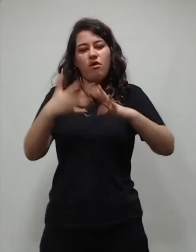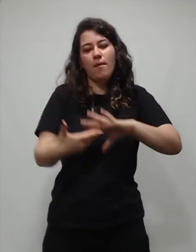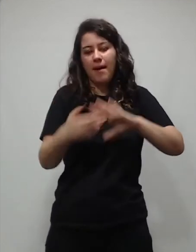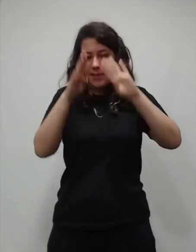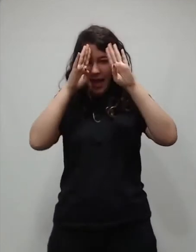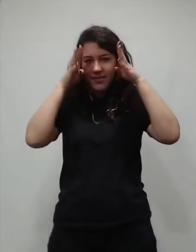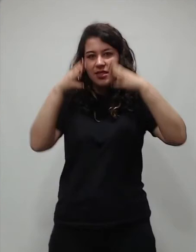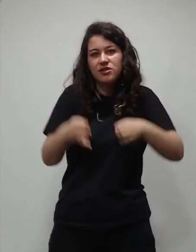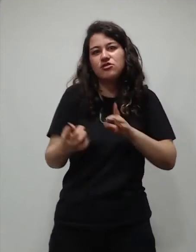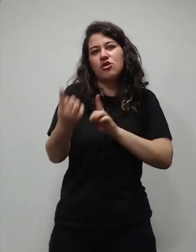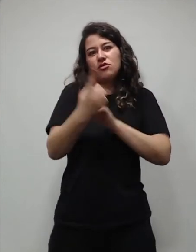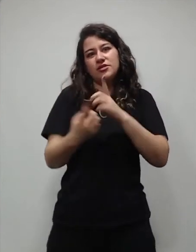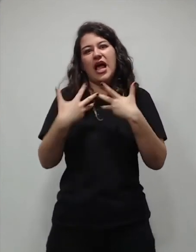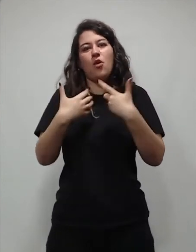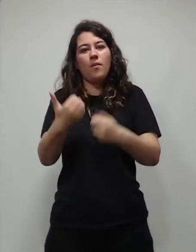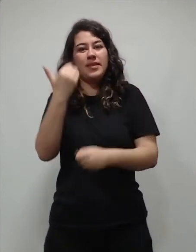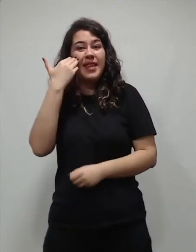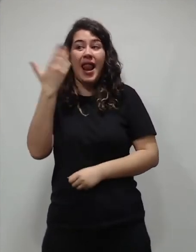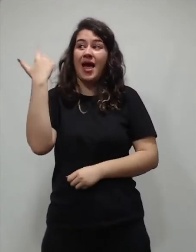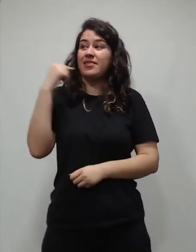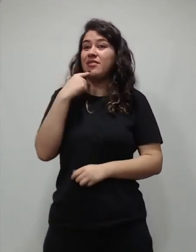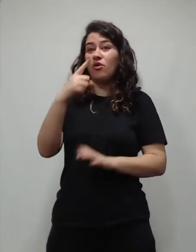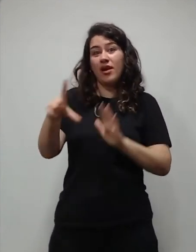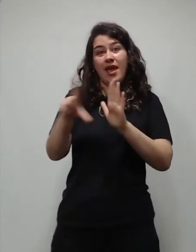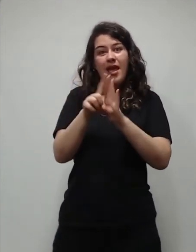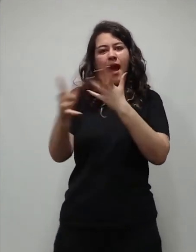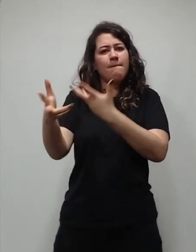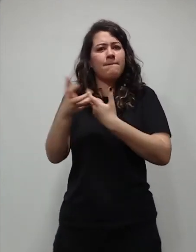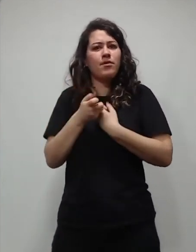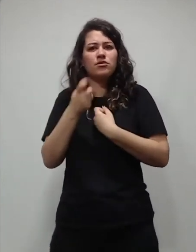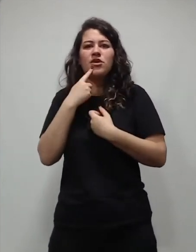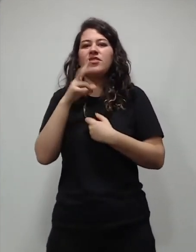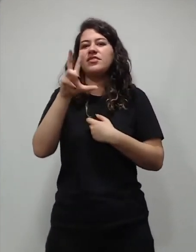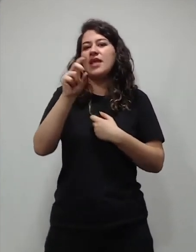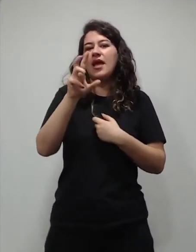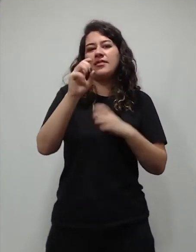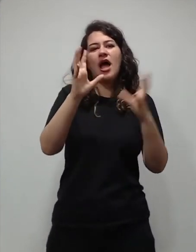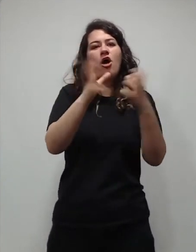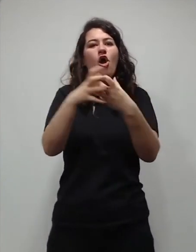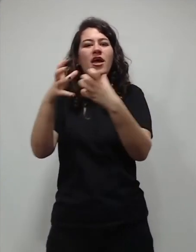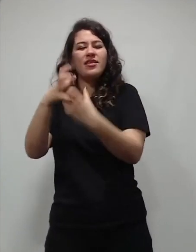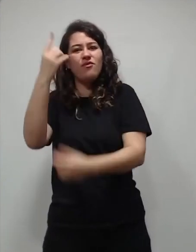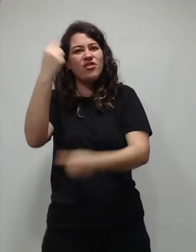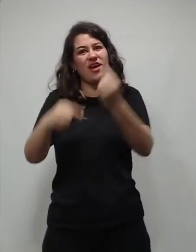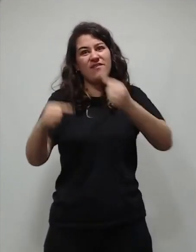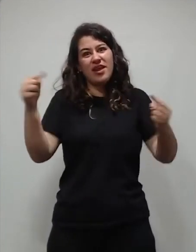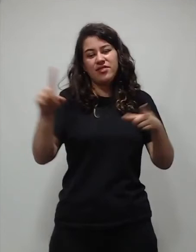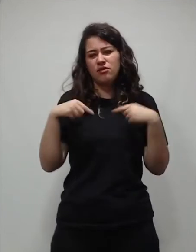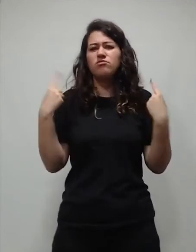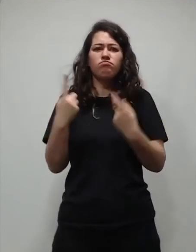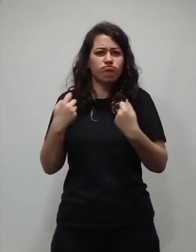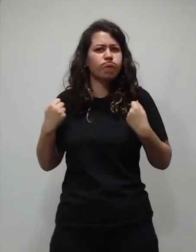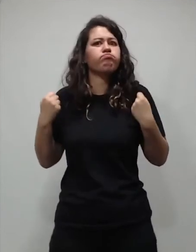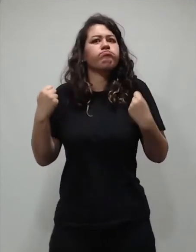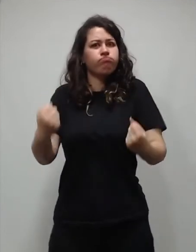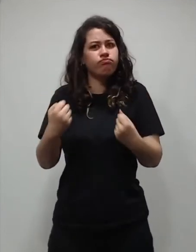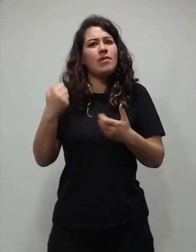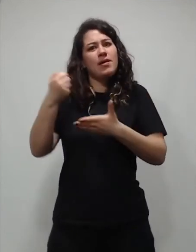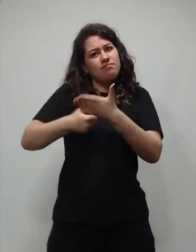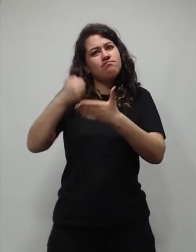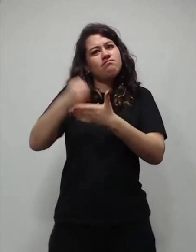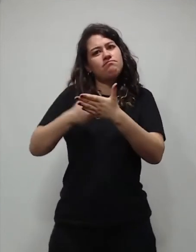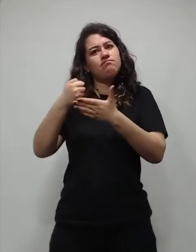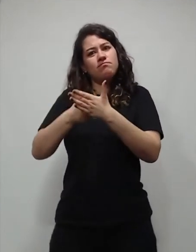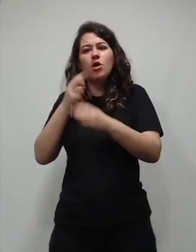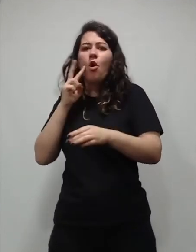salud mental. Como se decía, la ley contó con el apoyo de cerca de 30 colectivos que estamos al firme para ejercer acciones